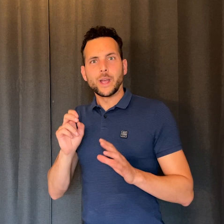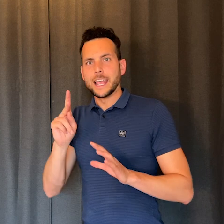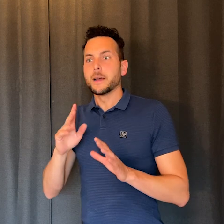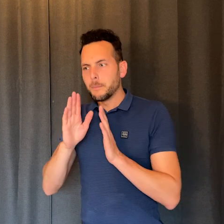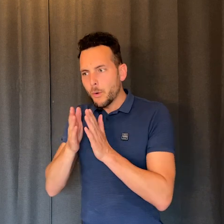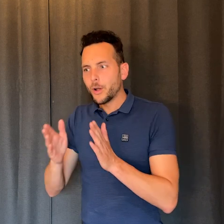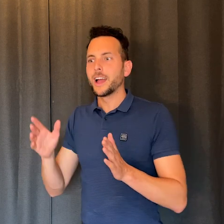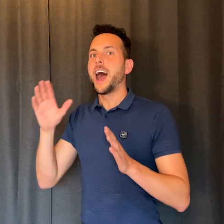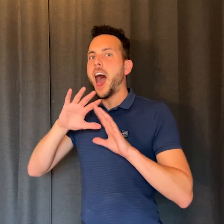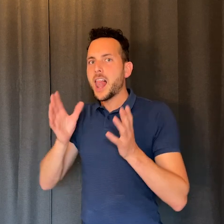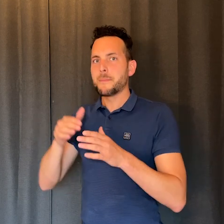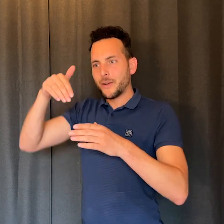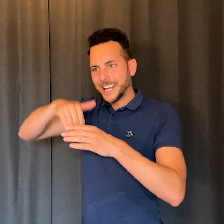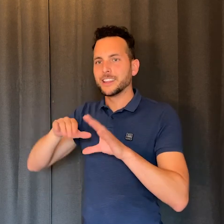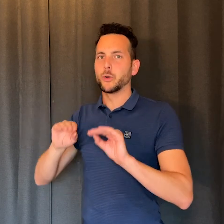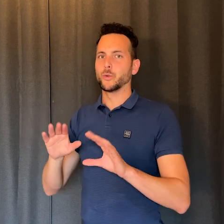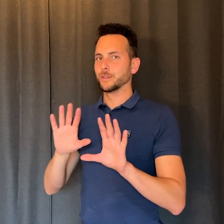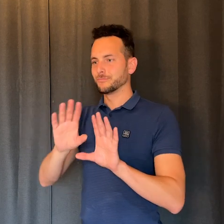in doen.